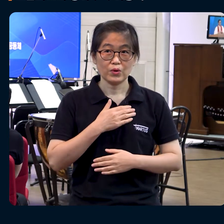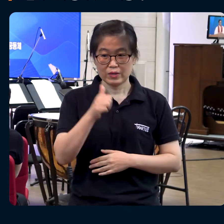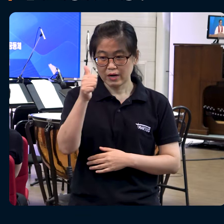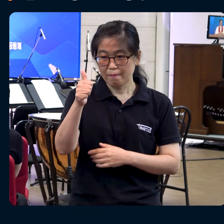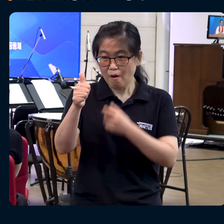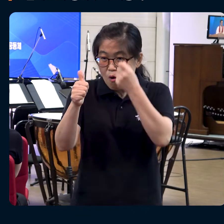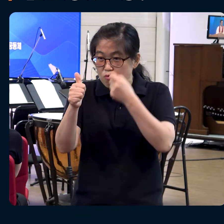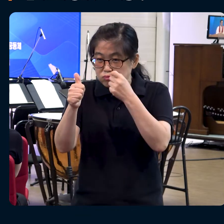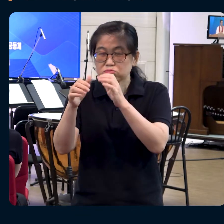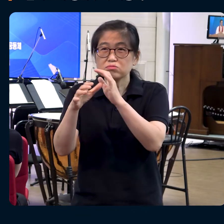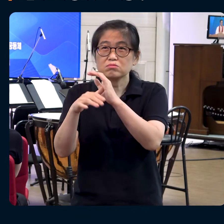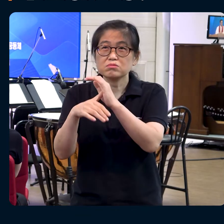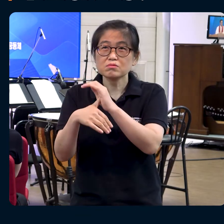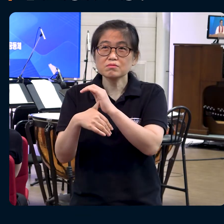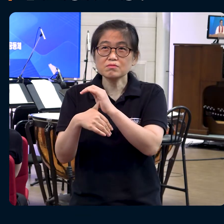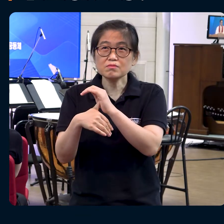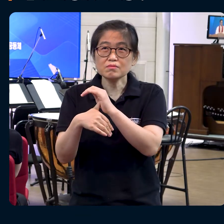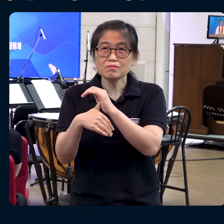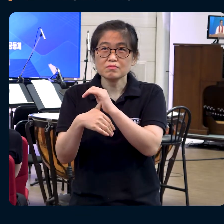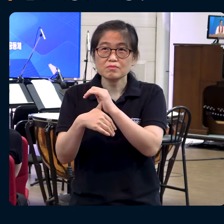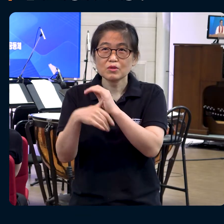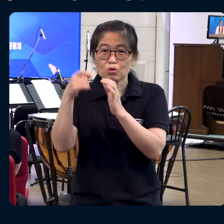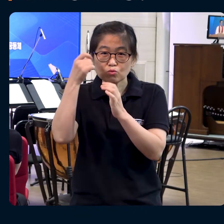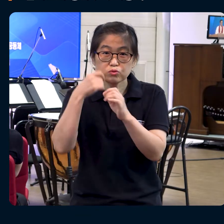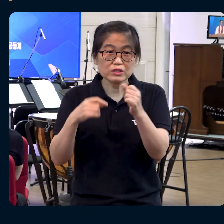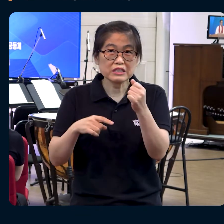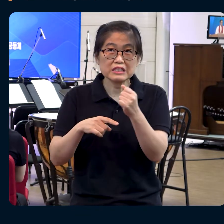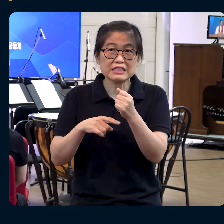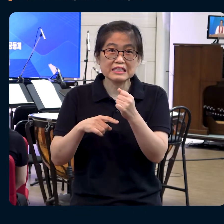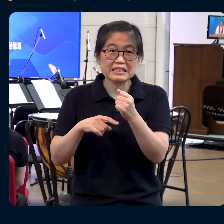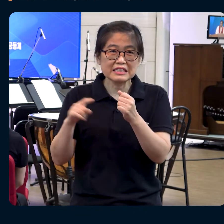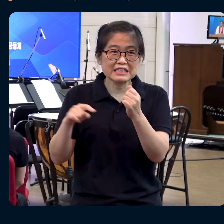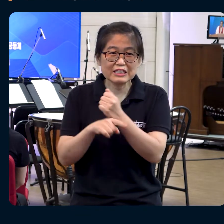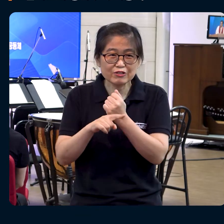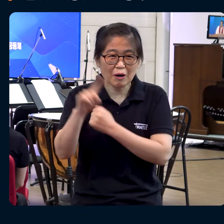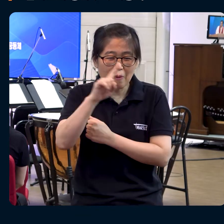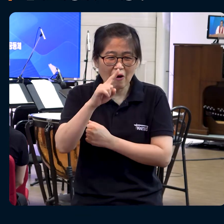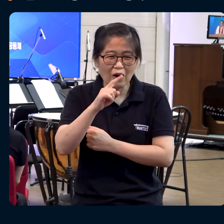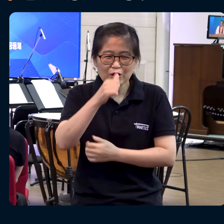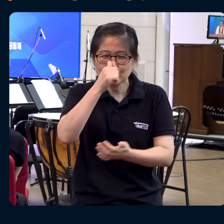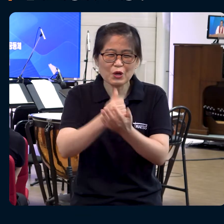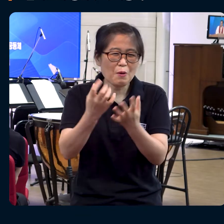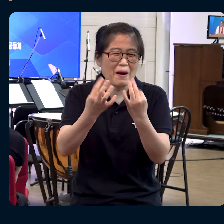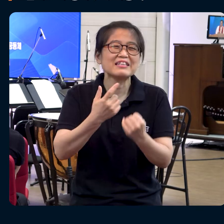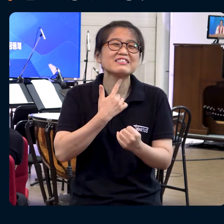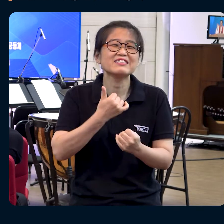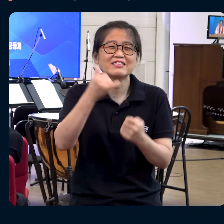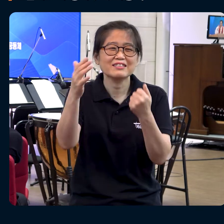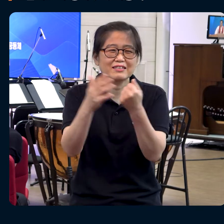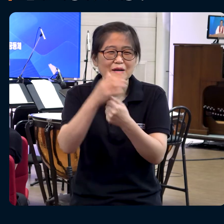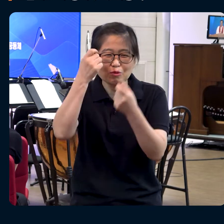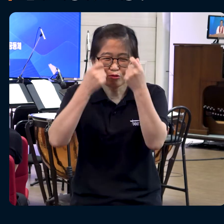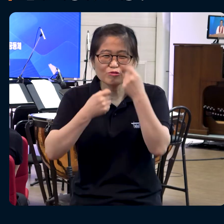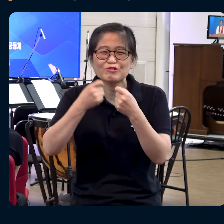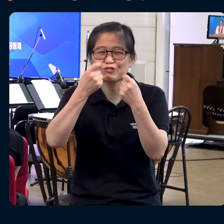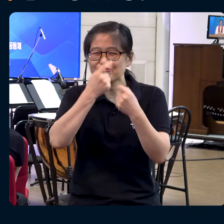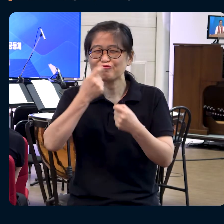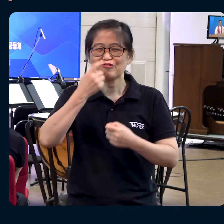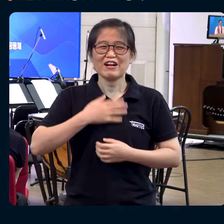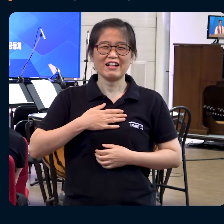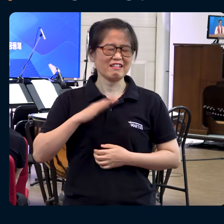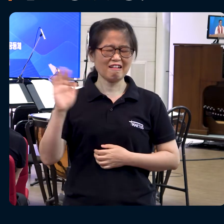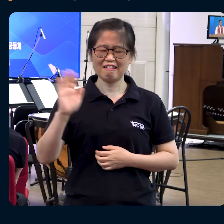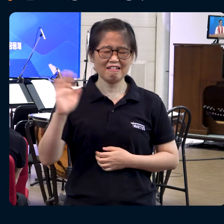저는 사실 그 남편이 막 울 때 그렇게 우는 이유가 지은 죄가 많아서 우는 줄 알았어요. 근데